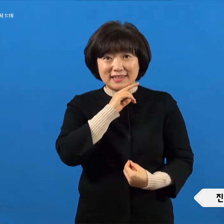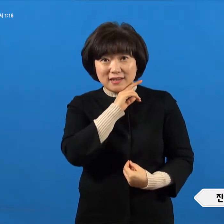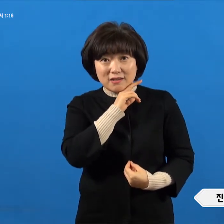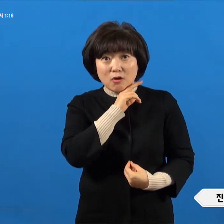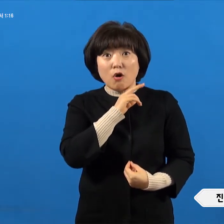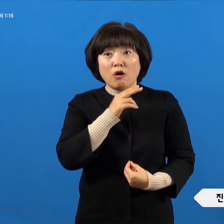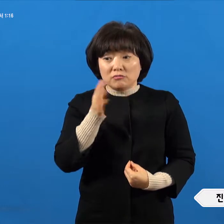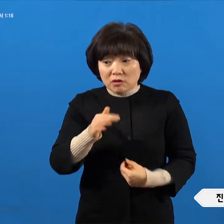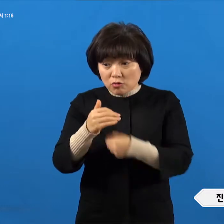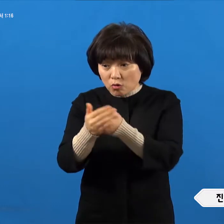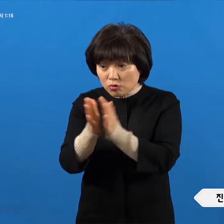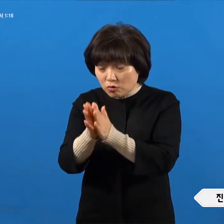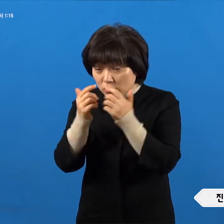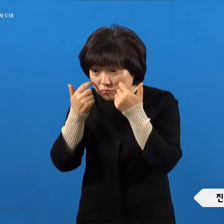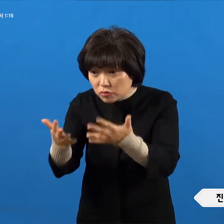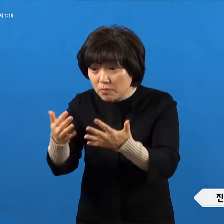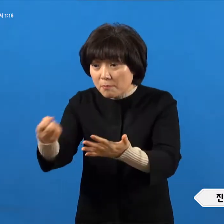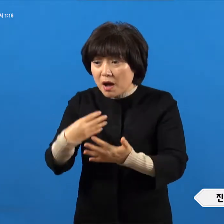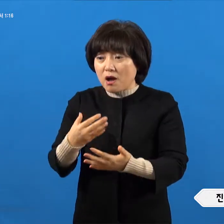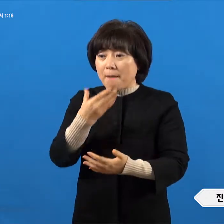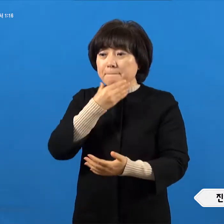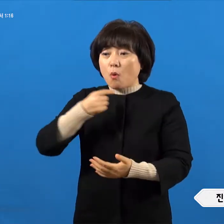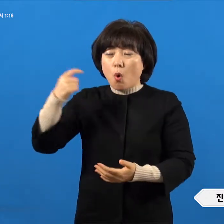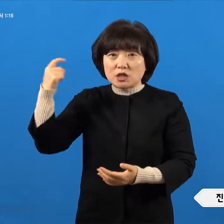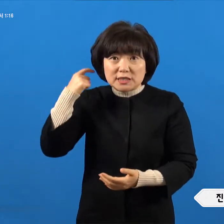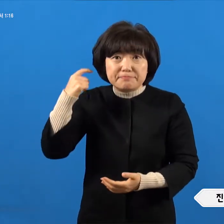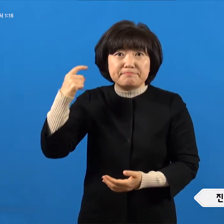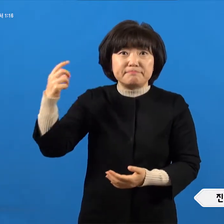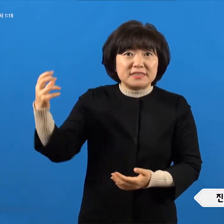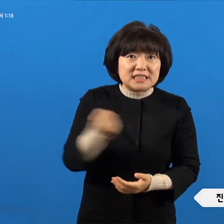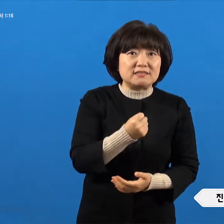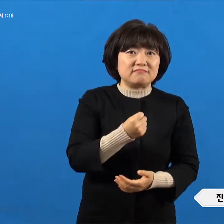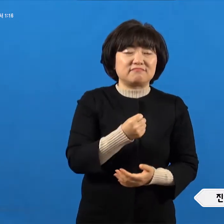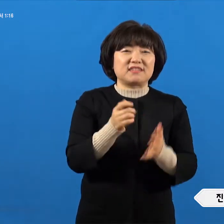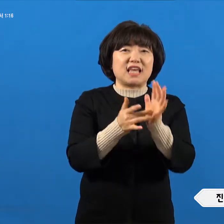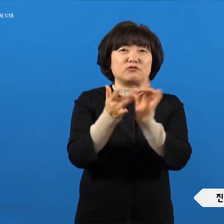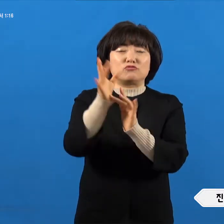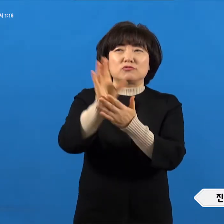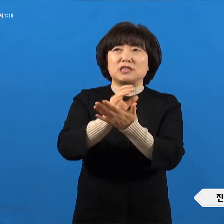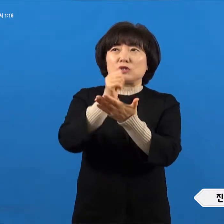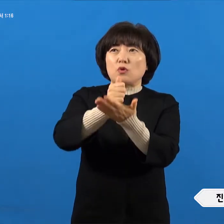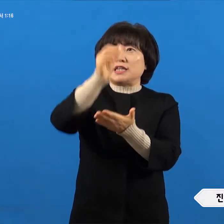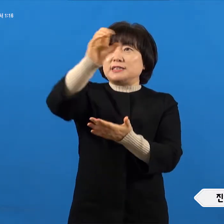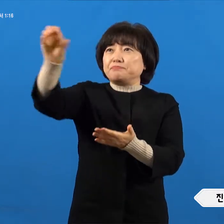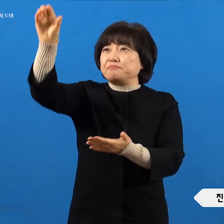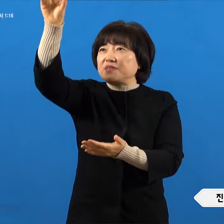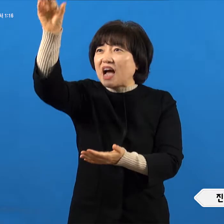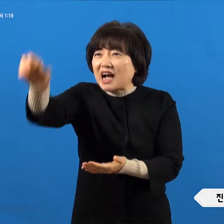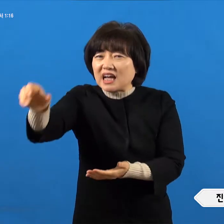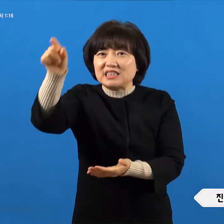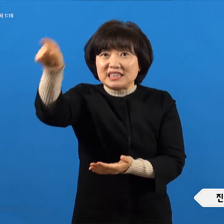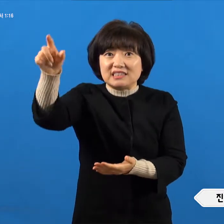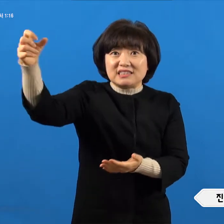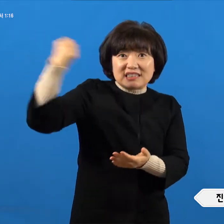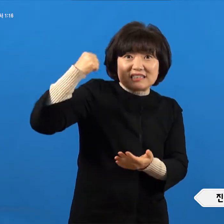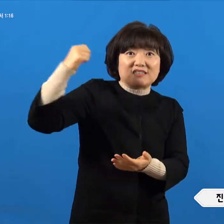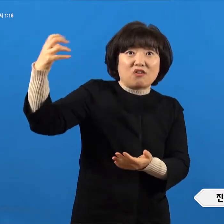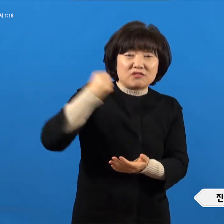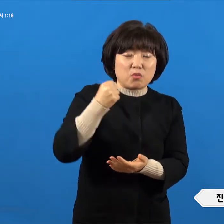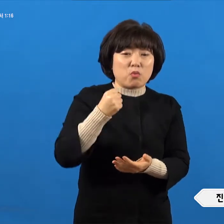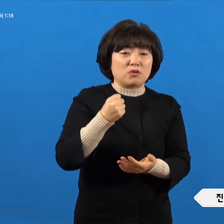말씀합니다. 복음은, 하나님의 말씀은, 예수 그리스도의 십자가는 우리의 삶을 변화시키는